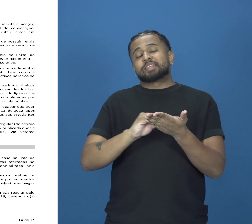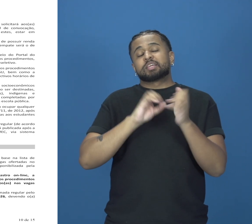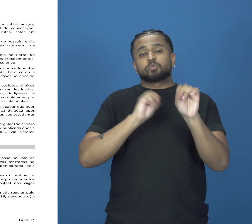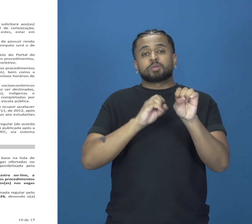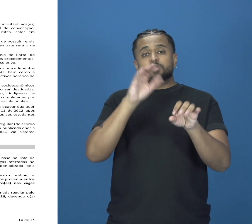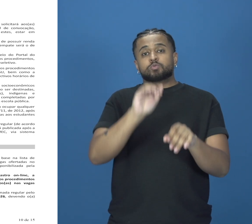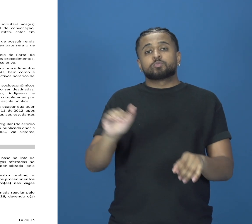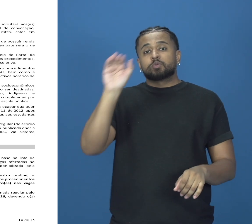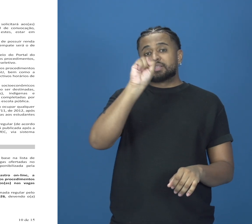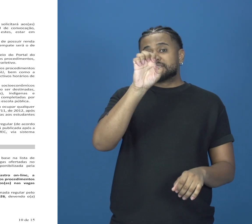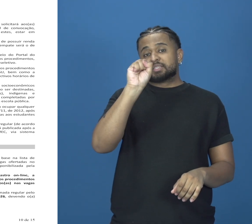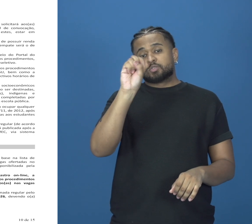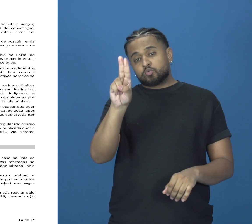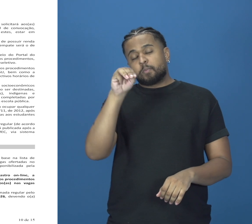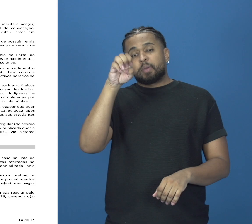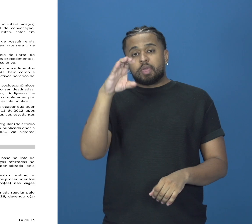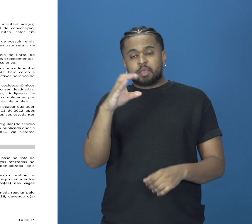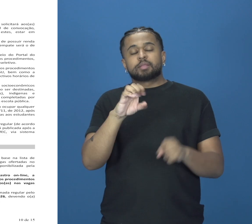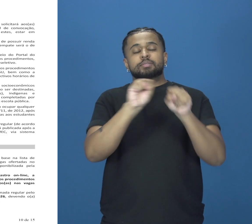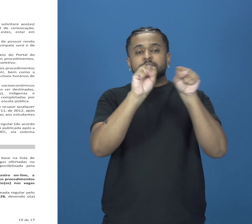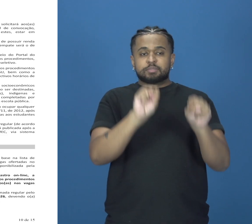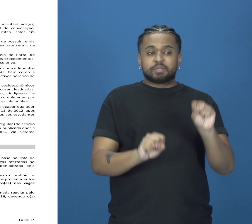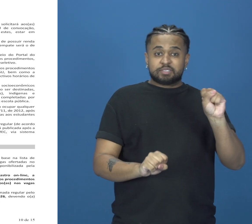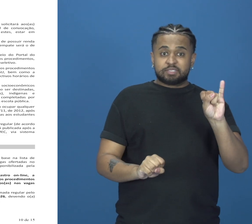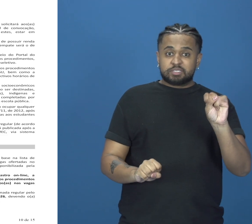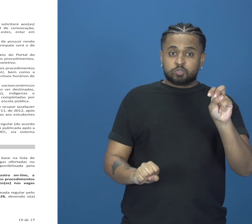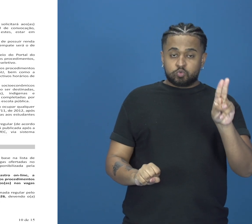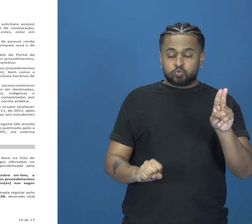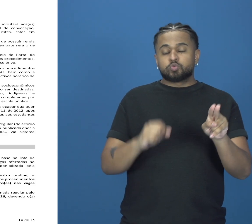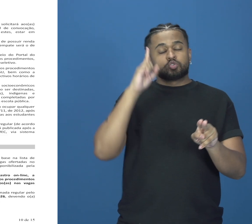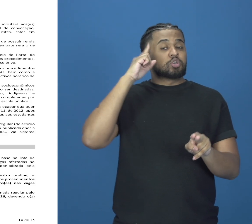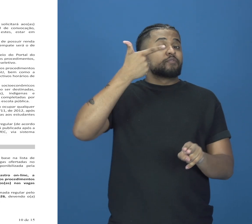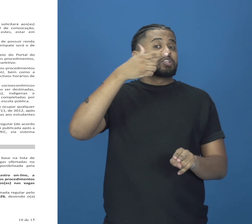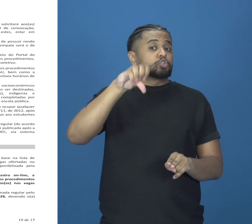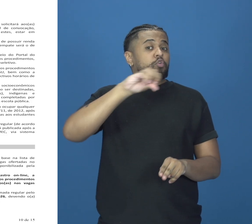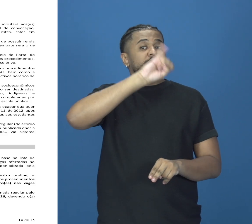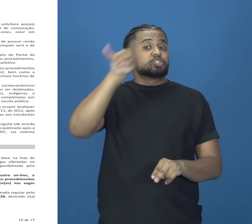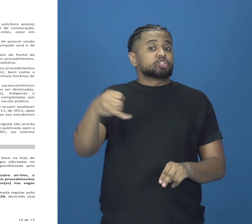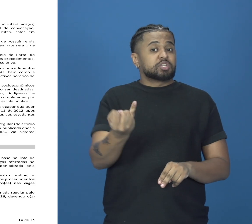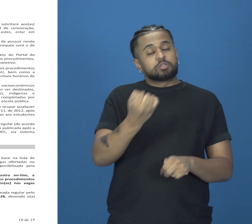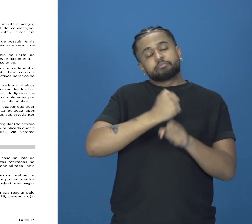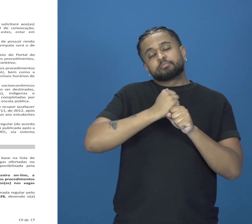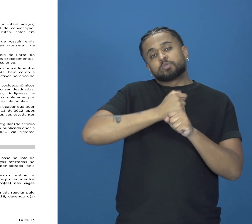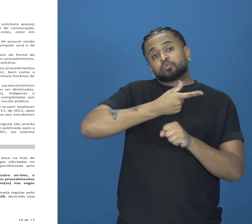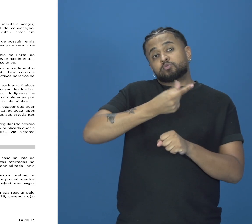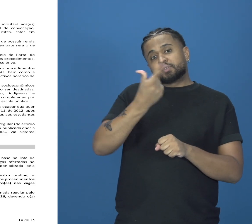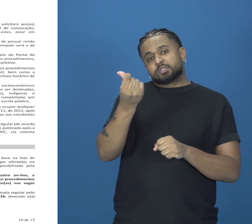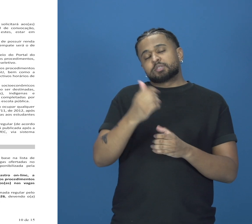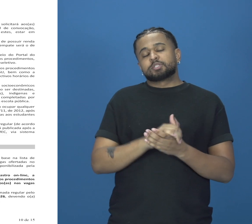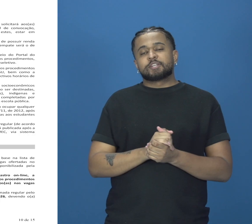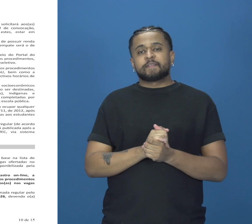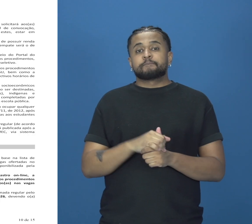Educação Superior, SESU-MEC, via sistema SISU Gestão, no dia 29 de janeiro de